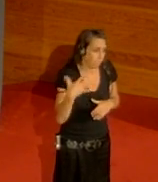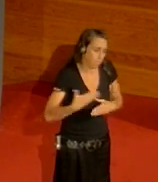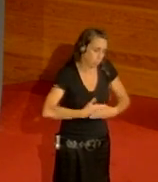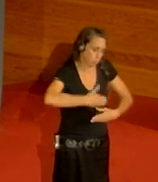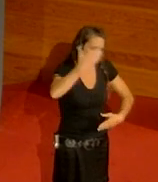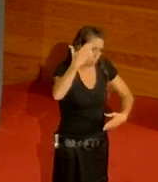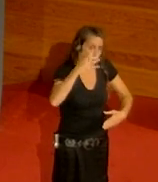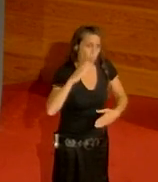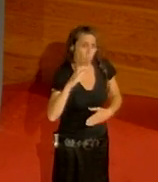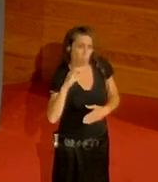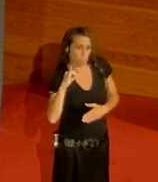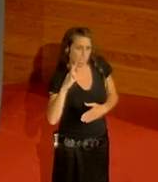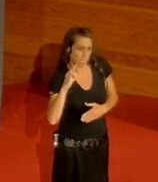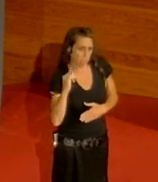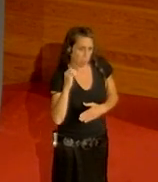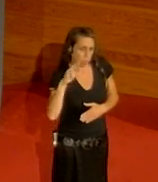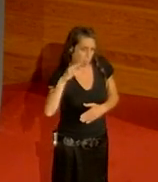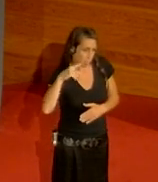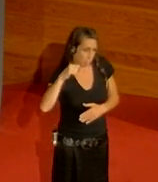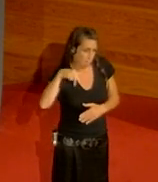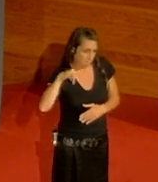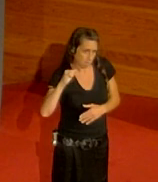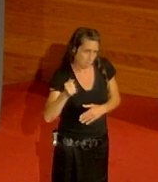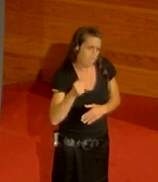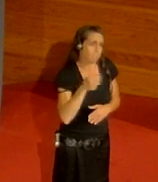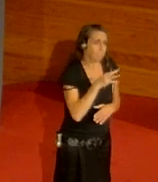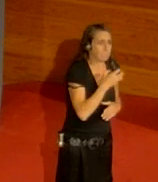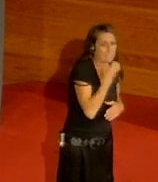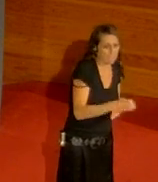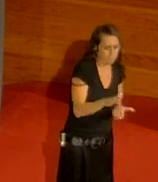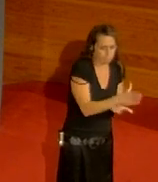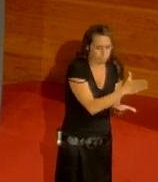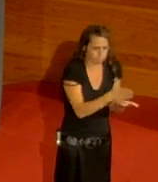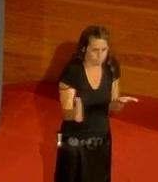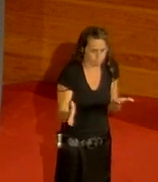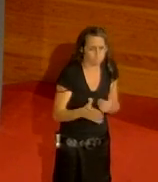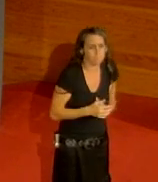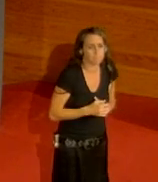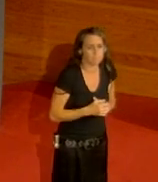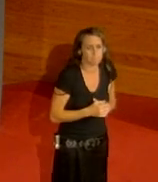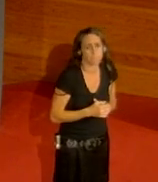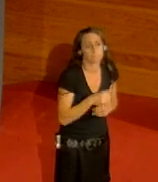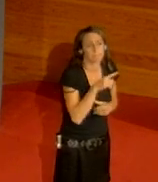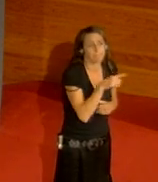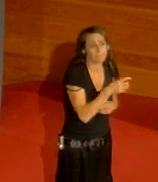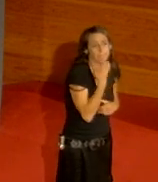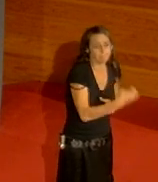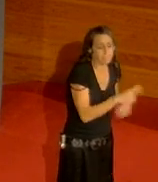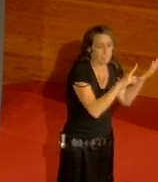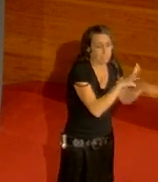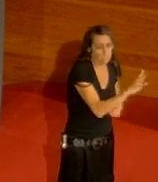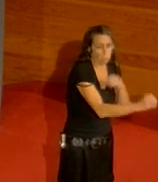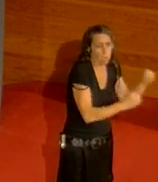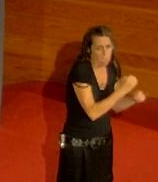cisjordania de Israel y bueno como les decía la guerra de narrativas para Israel son 75 años de independencia para Palestina